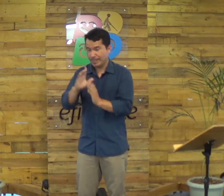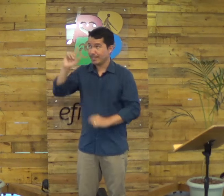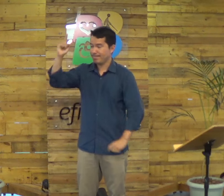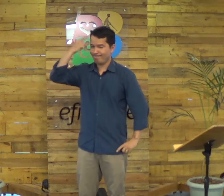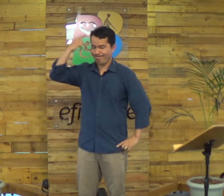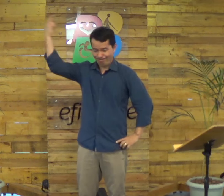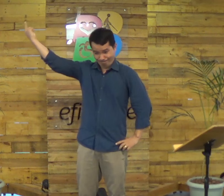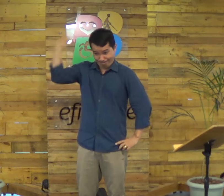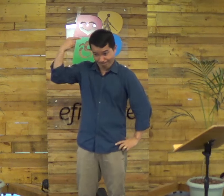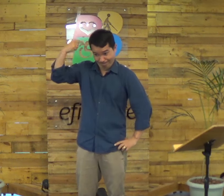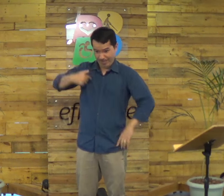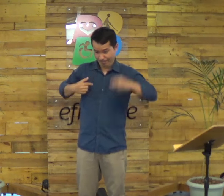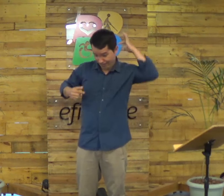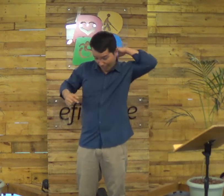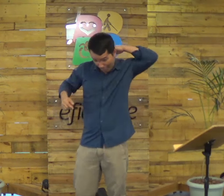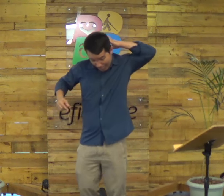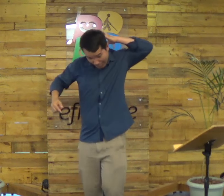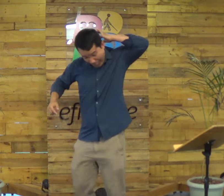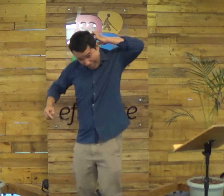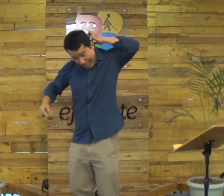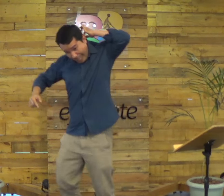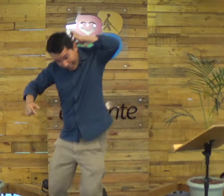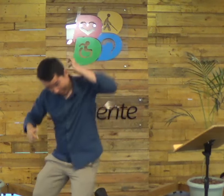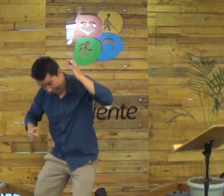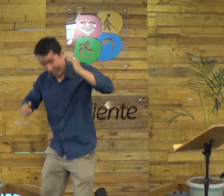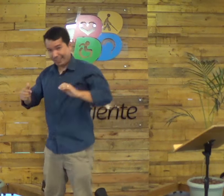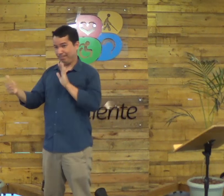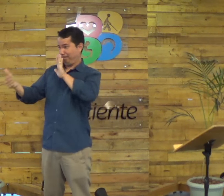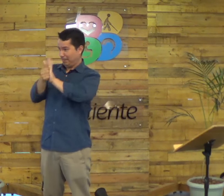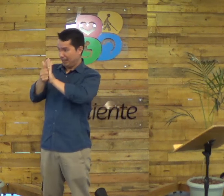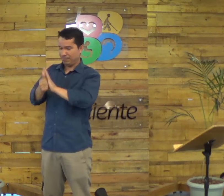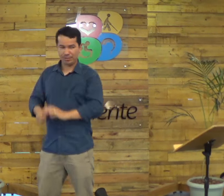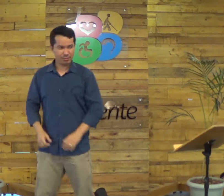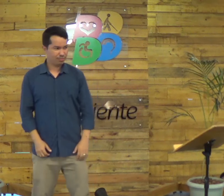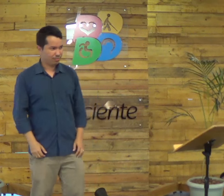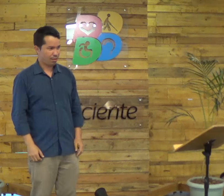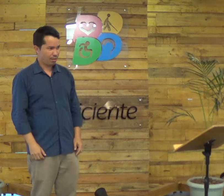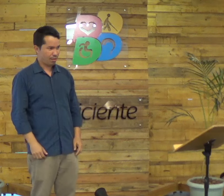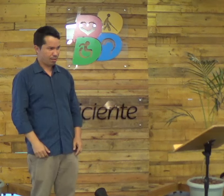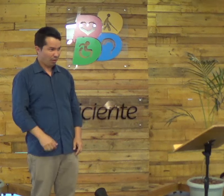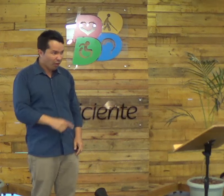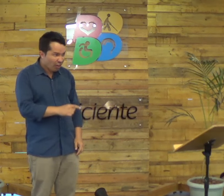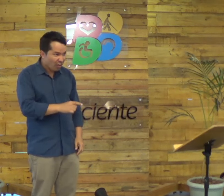tenho orado, e Deus mandou, Deus puxou, na minha camisa, pra vir trazer ele pra mim.